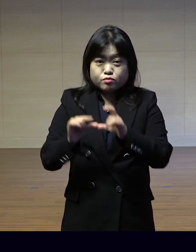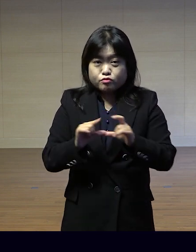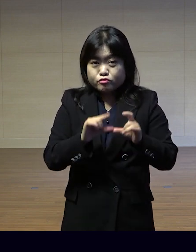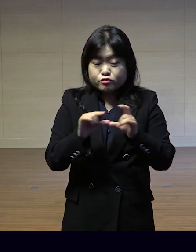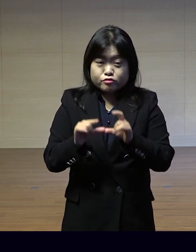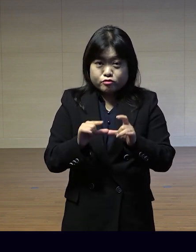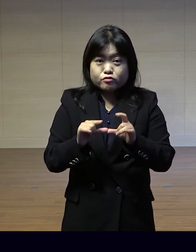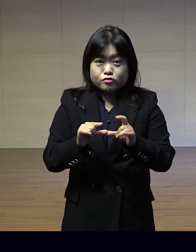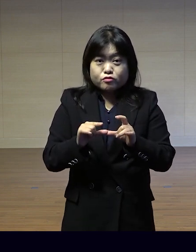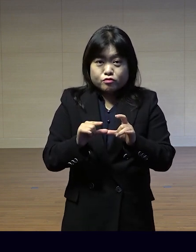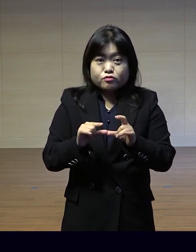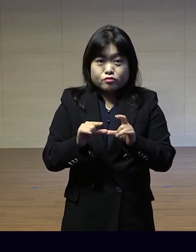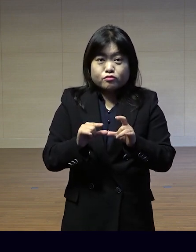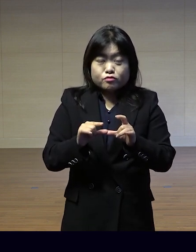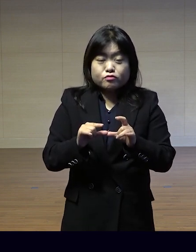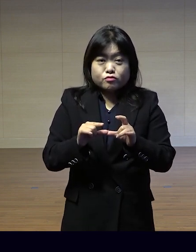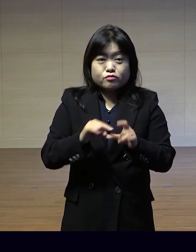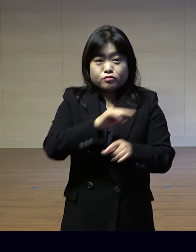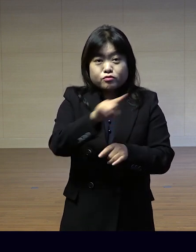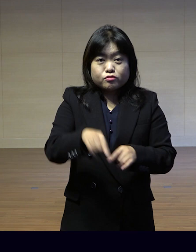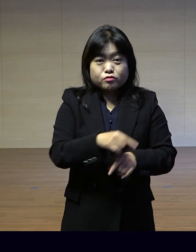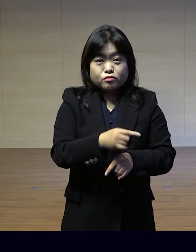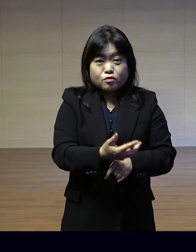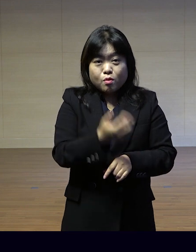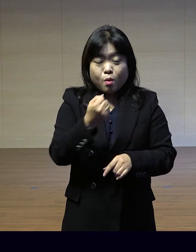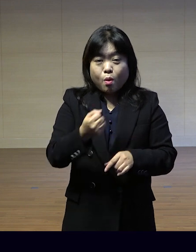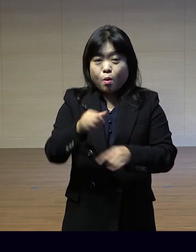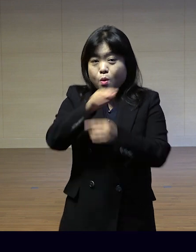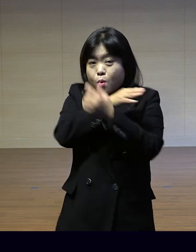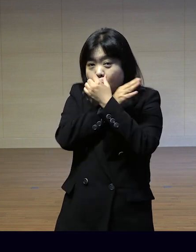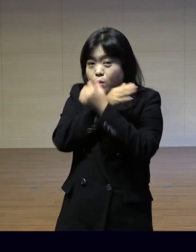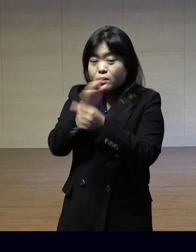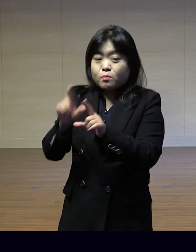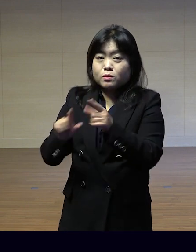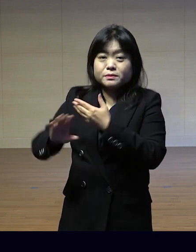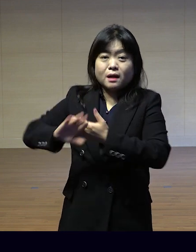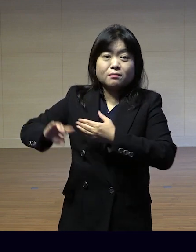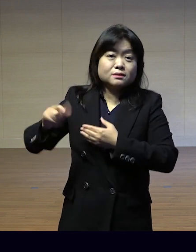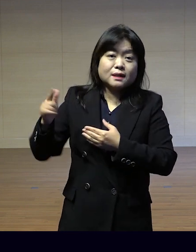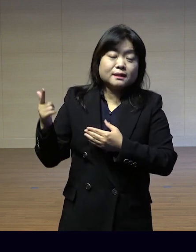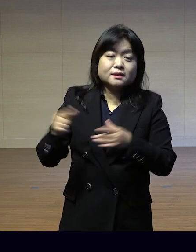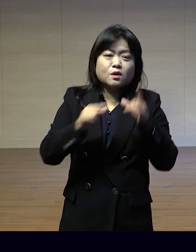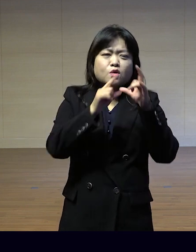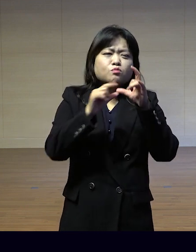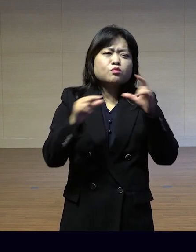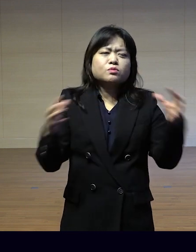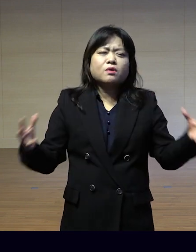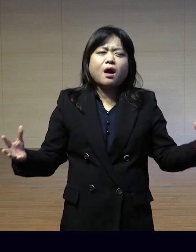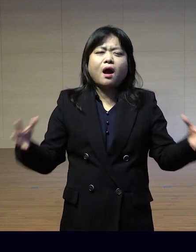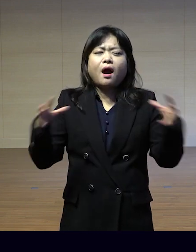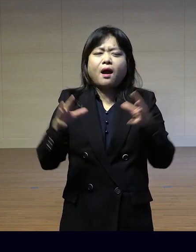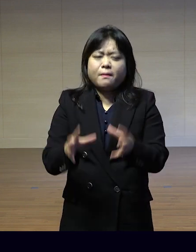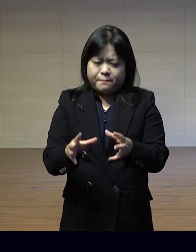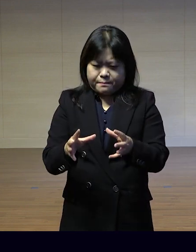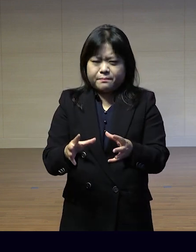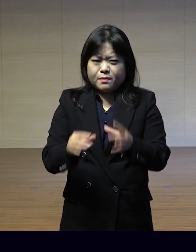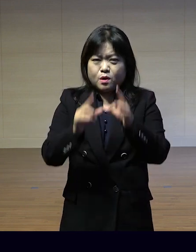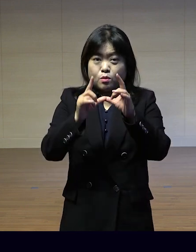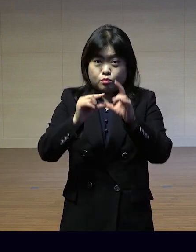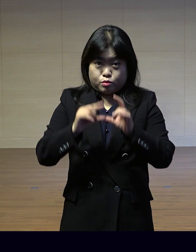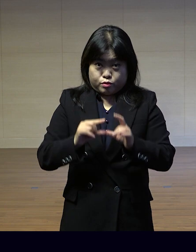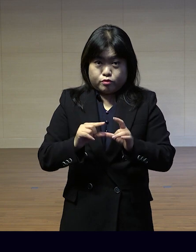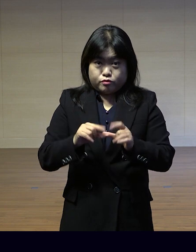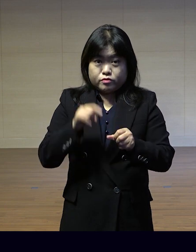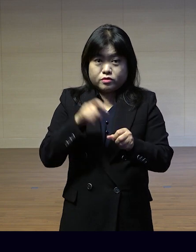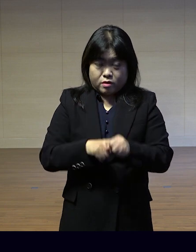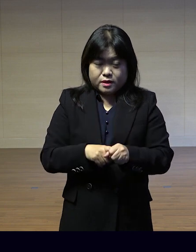떠나서 코끼리의 모습이 따로 있는 것은 아니니 그런 부분적인 일리가 있는 얘기를 아까 말씀드린